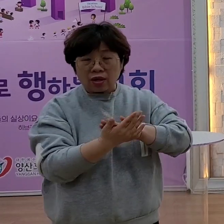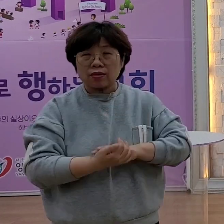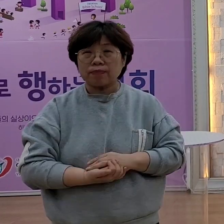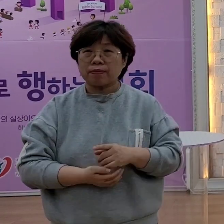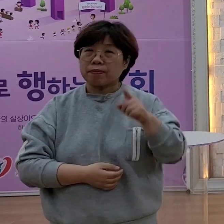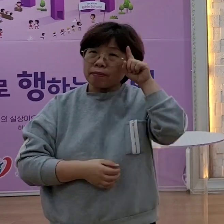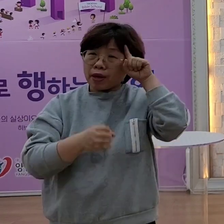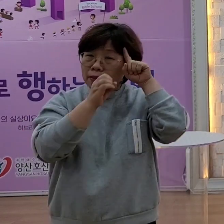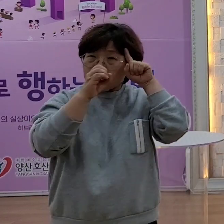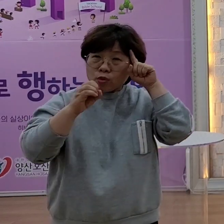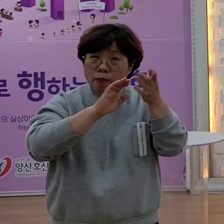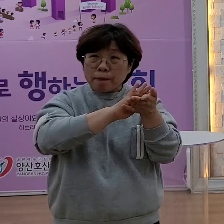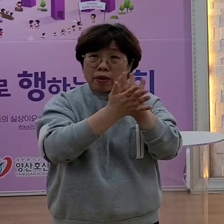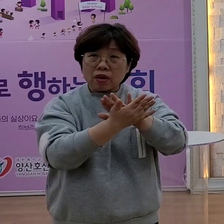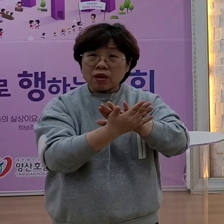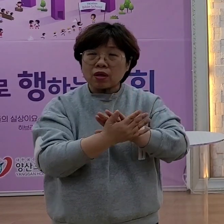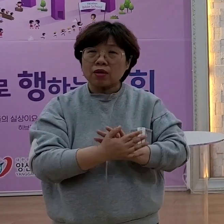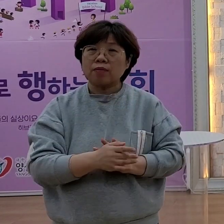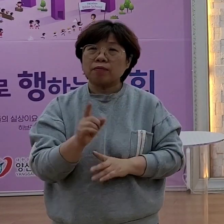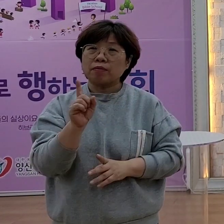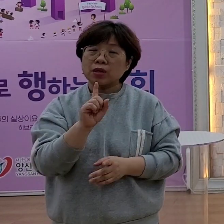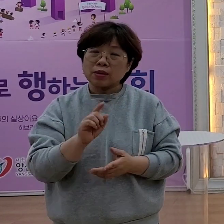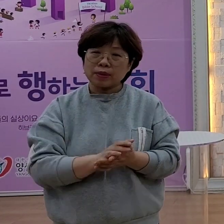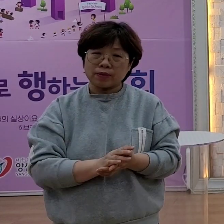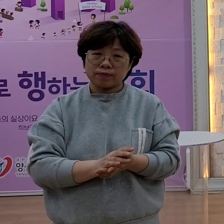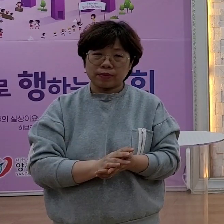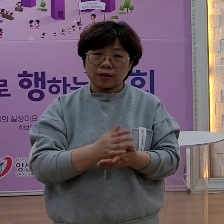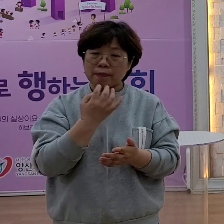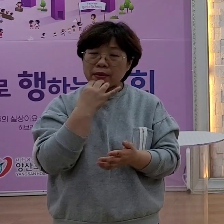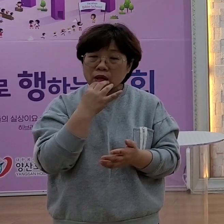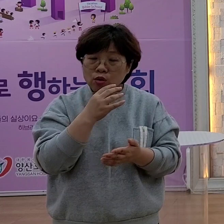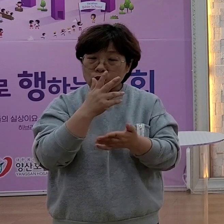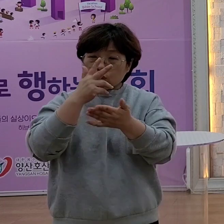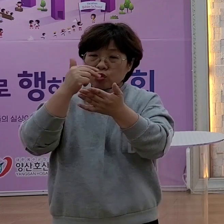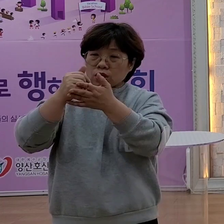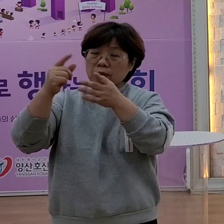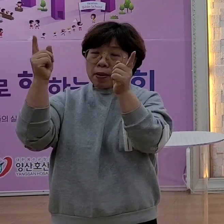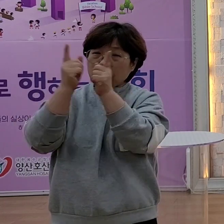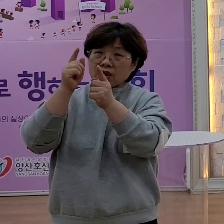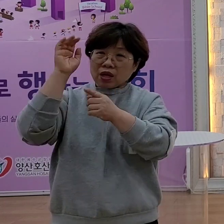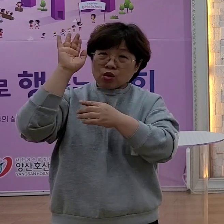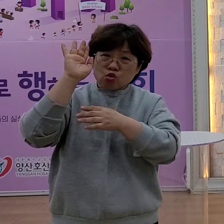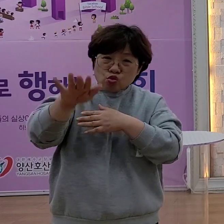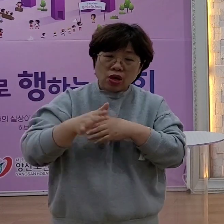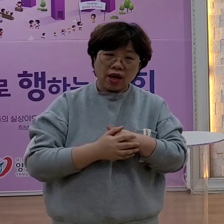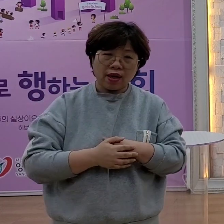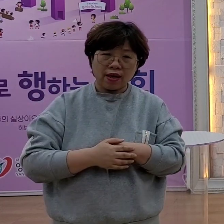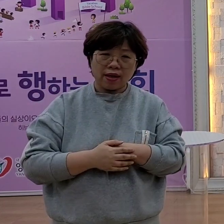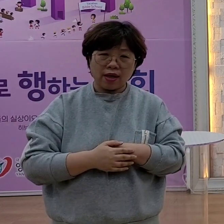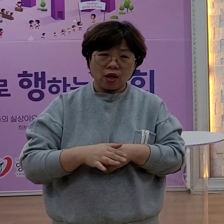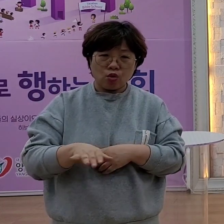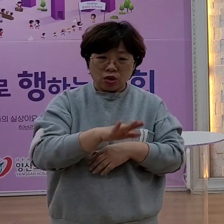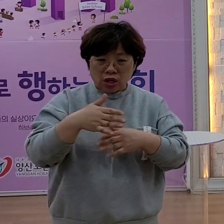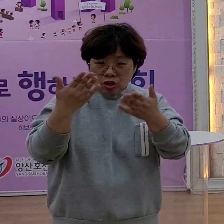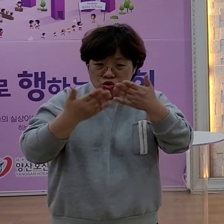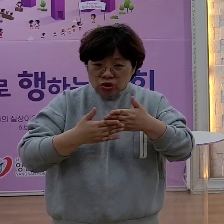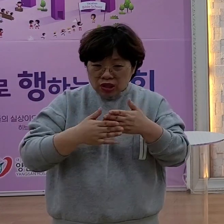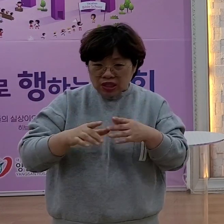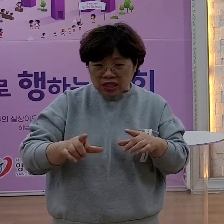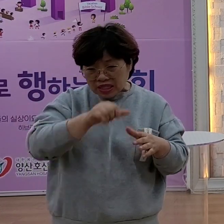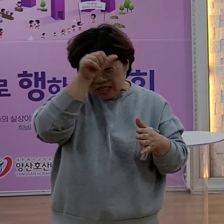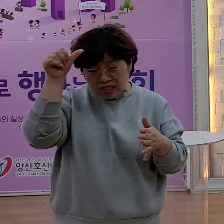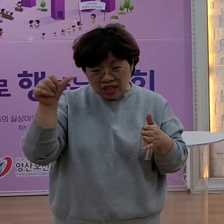여러분, 먼저 베드로는 주님을 만난 후에 우리 인생이 나그네 인생이다 라는 것을